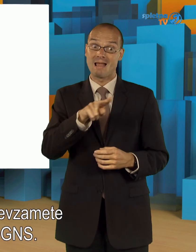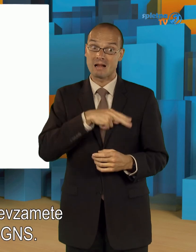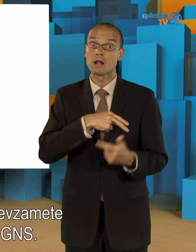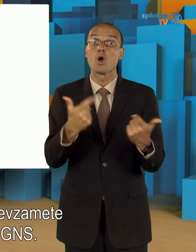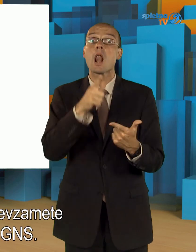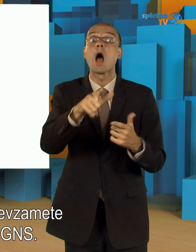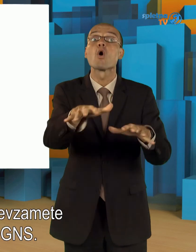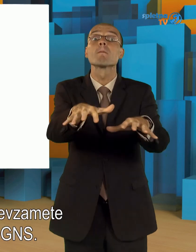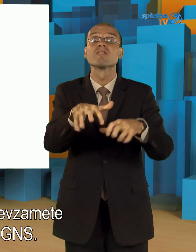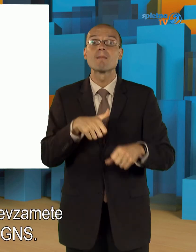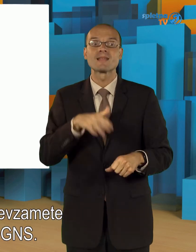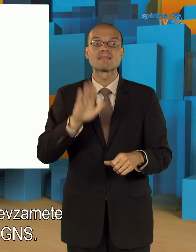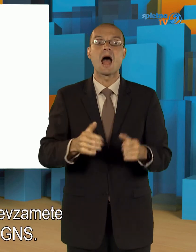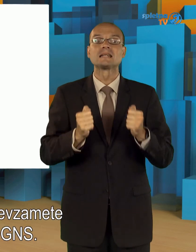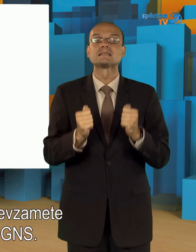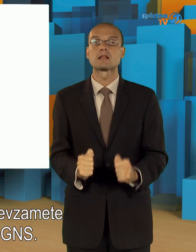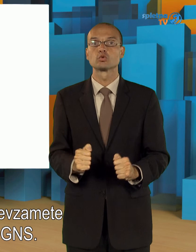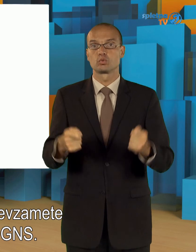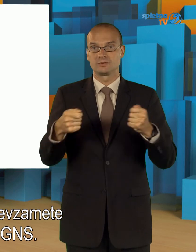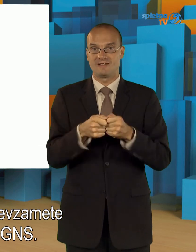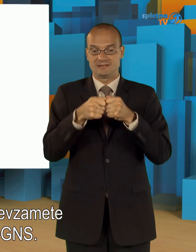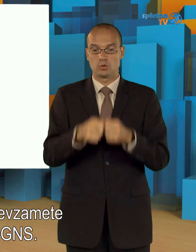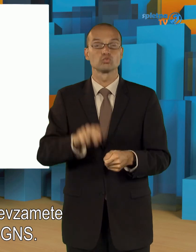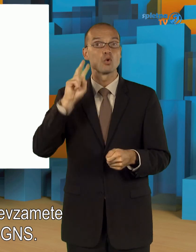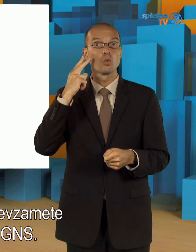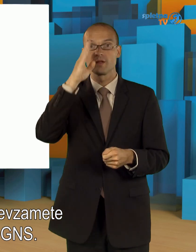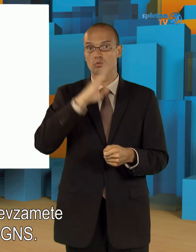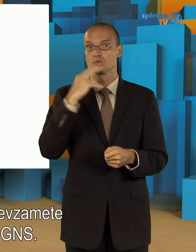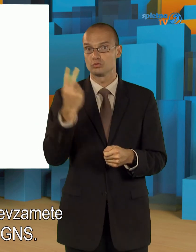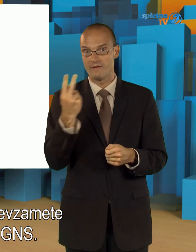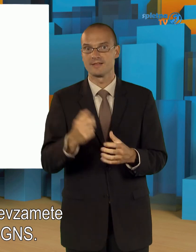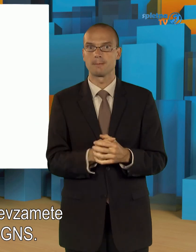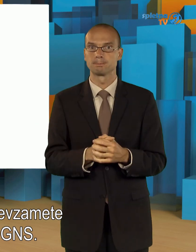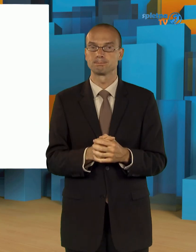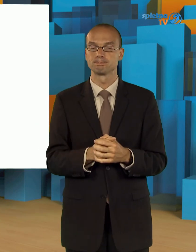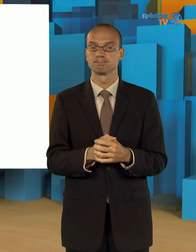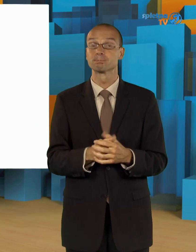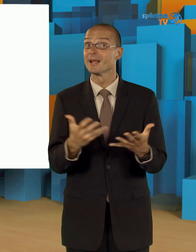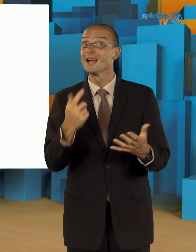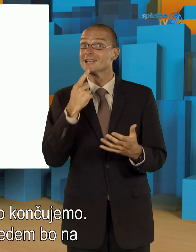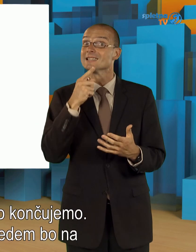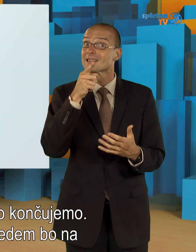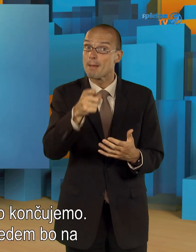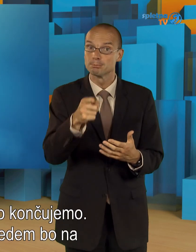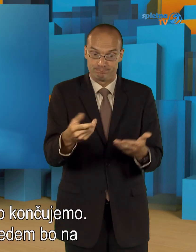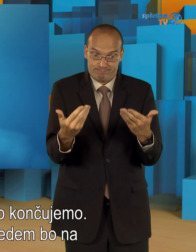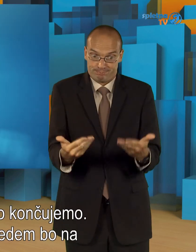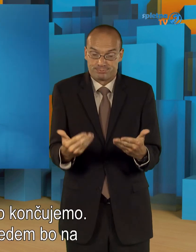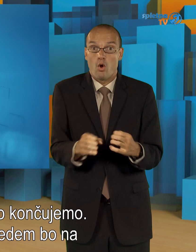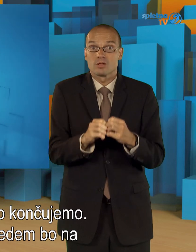Nagrado lahko prevzamete na sedežu Zveze društev gluhih in naglušnih Slovenije. S tem tokratno oddajo